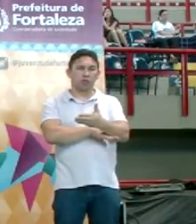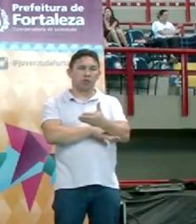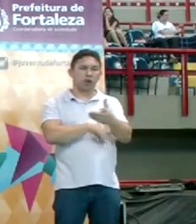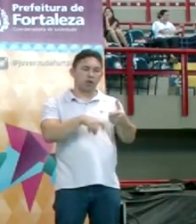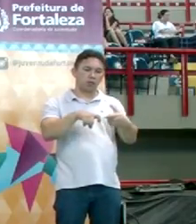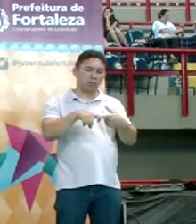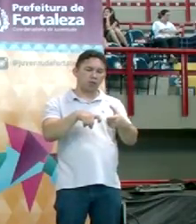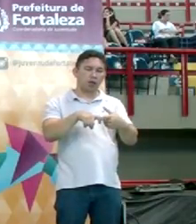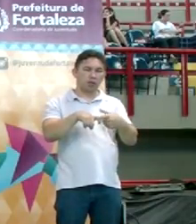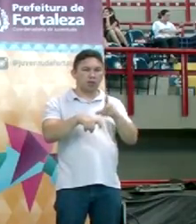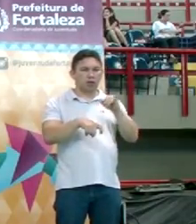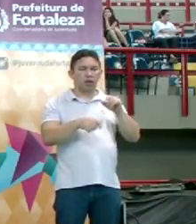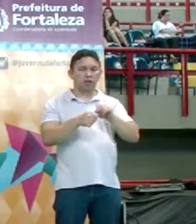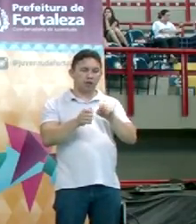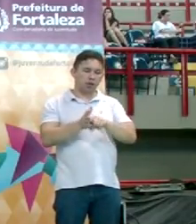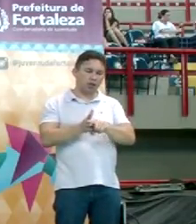check-up